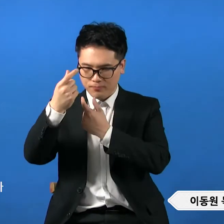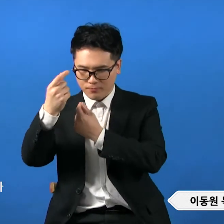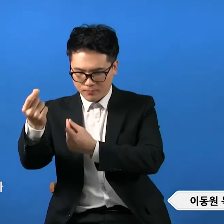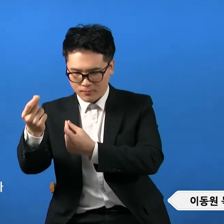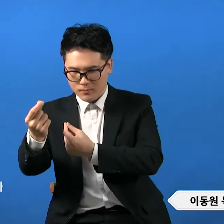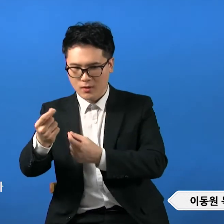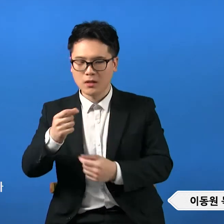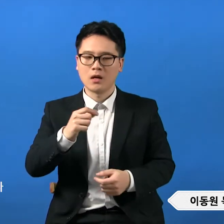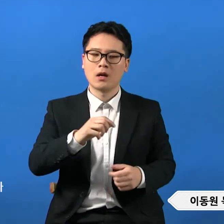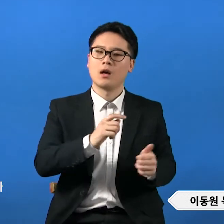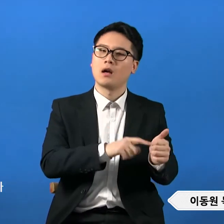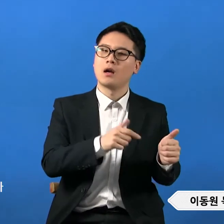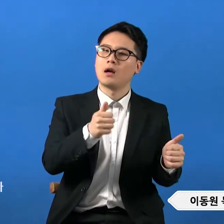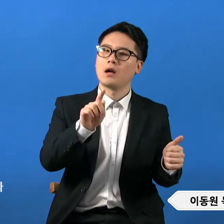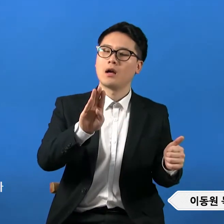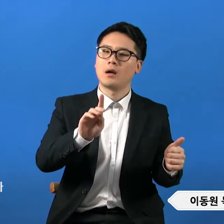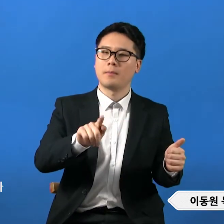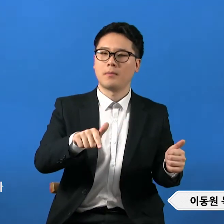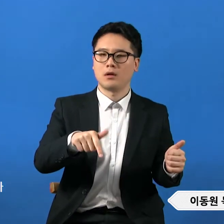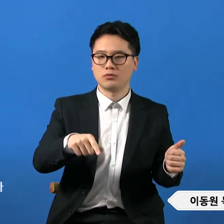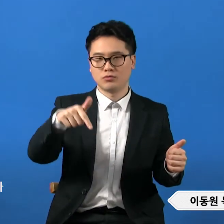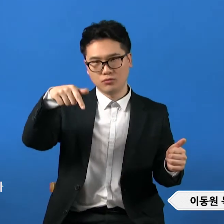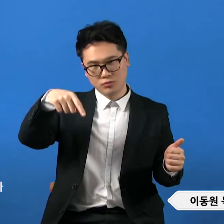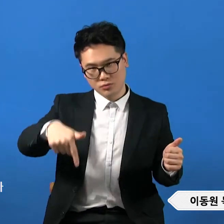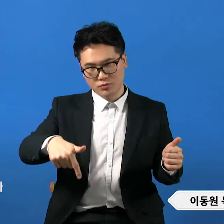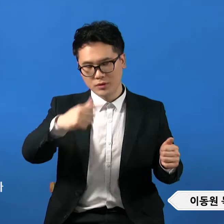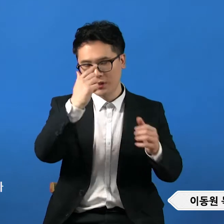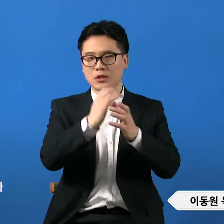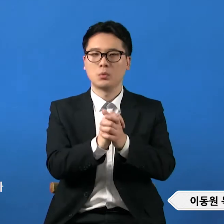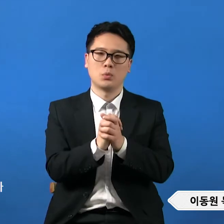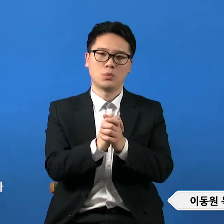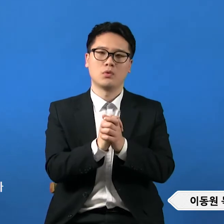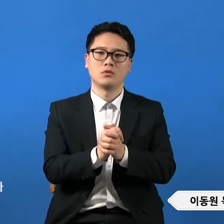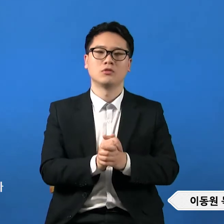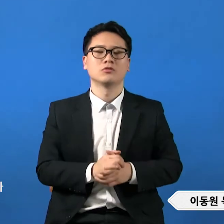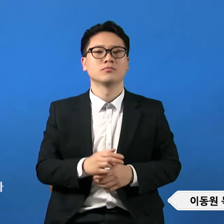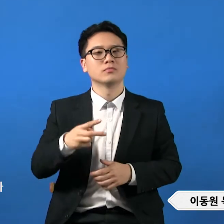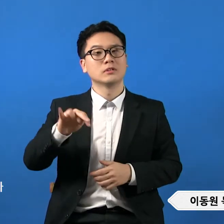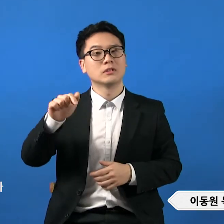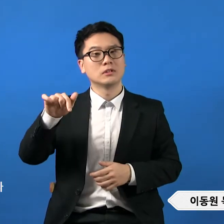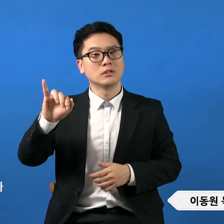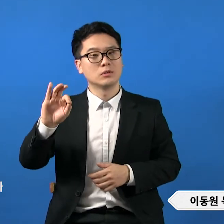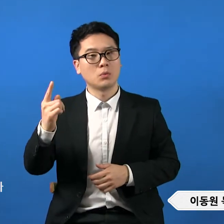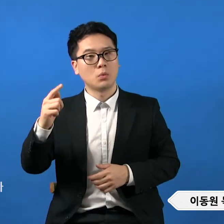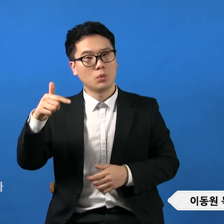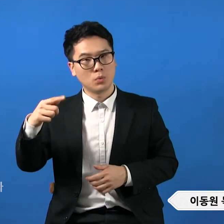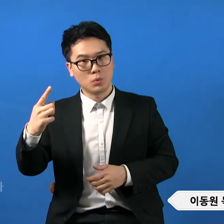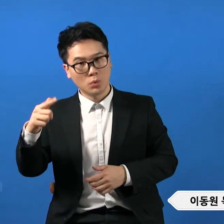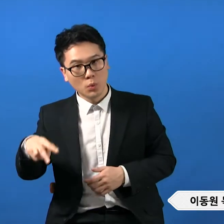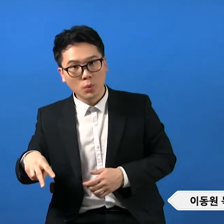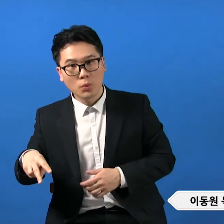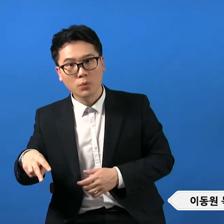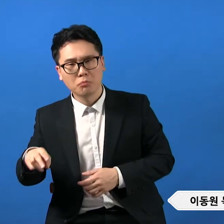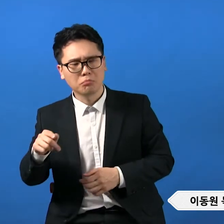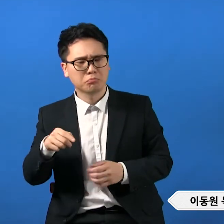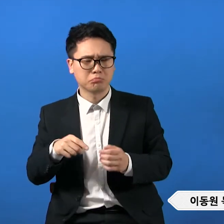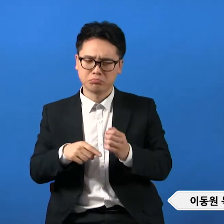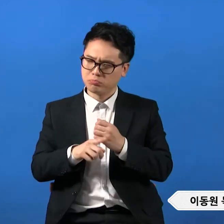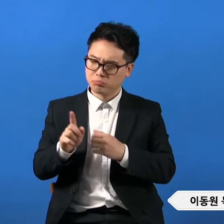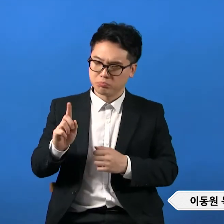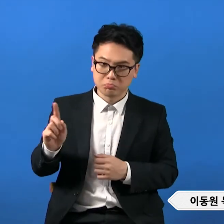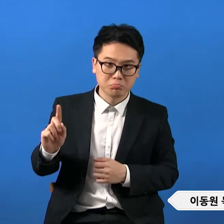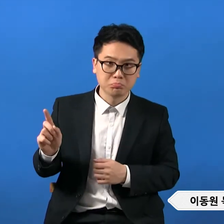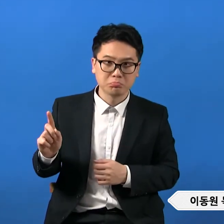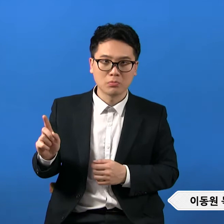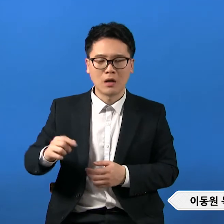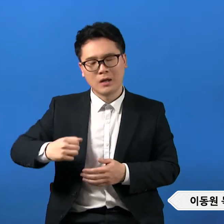기도라. 도대체 시기 오롯이 뭘까? 이건 히브리 사람들의 탄식할 때